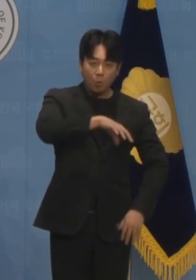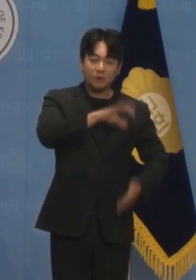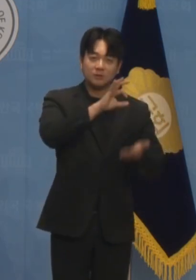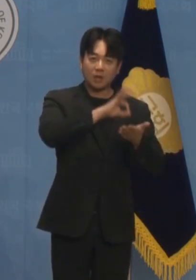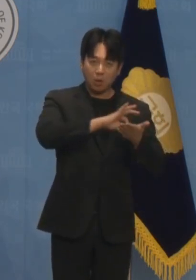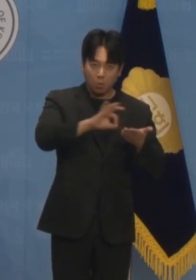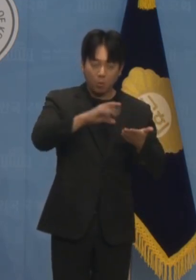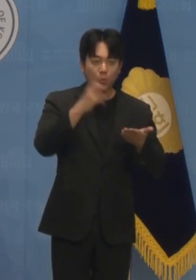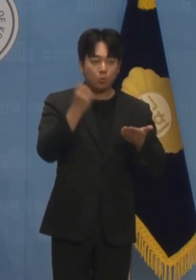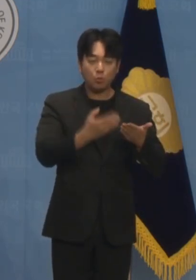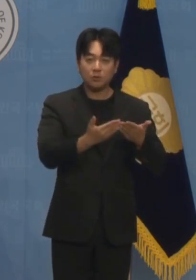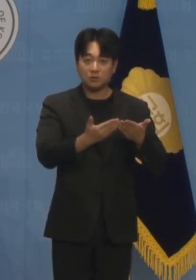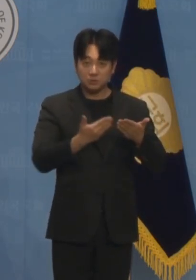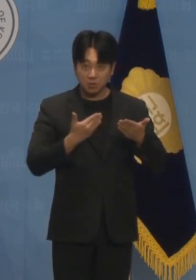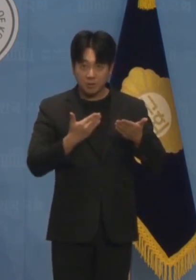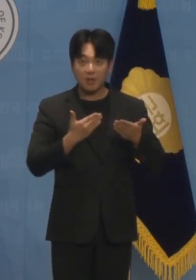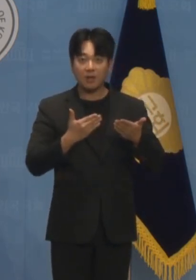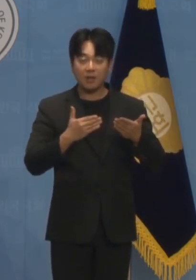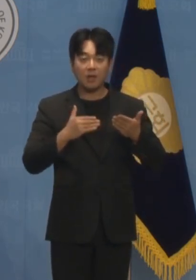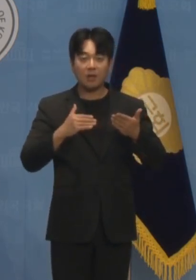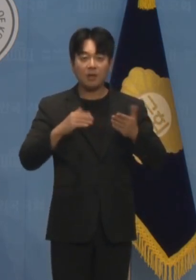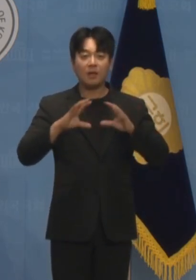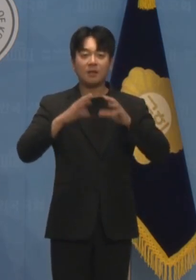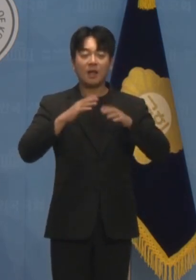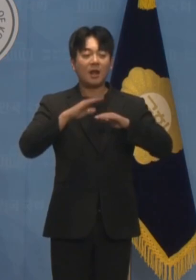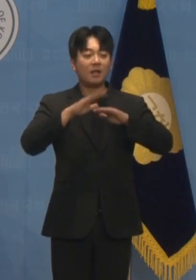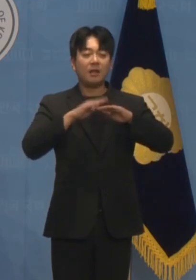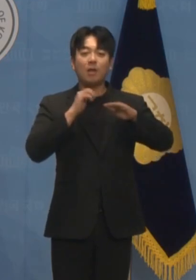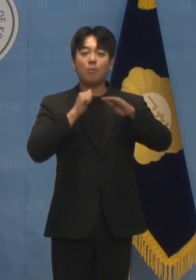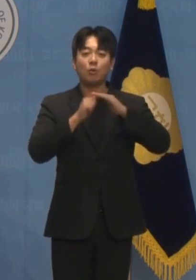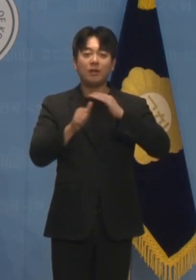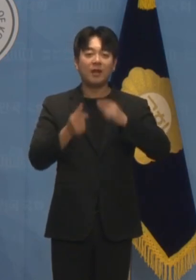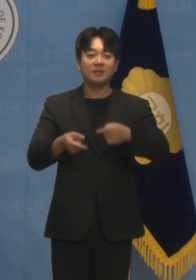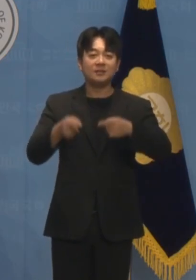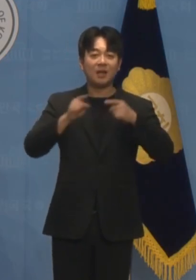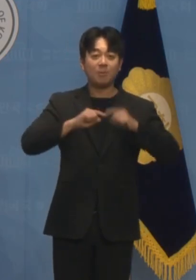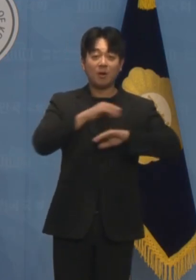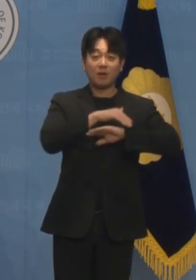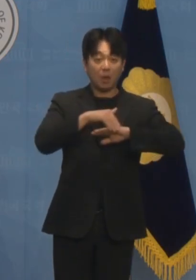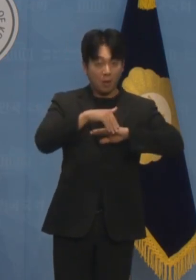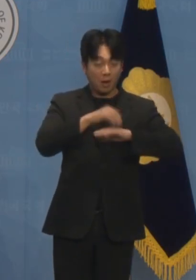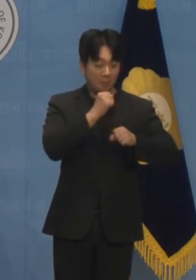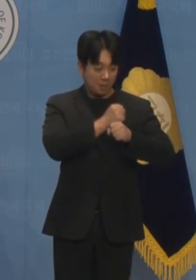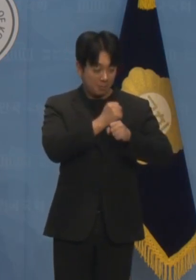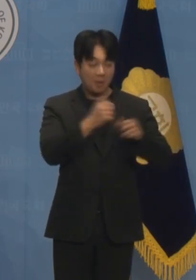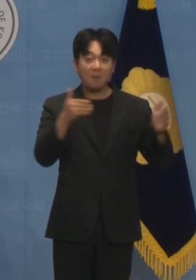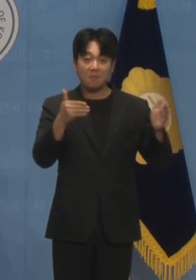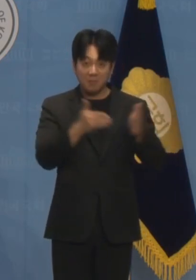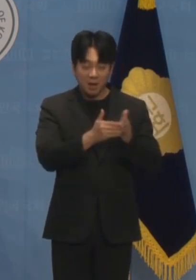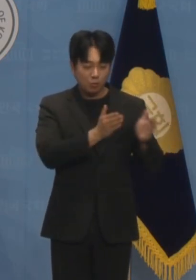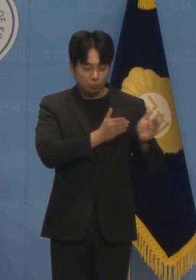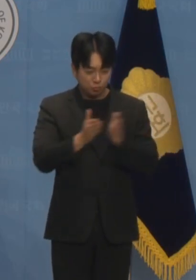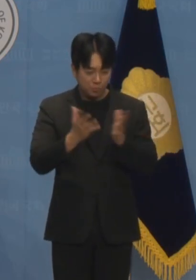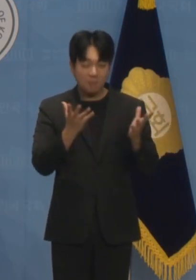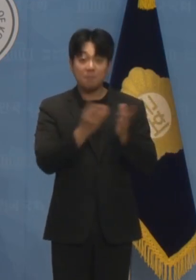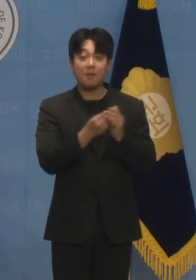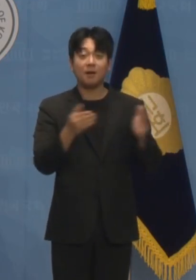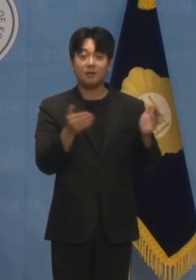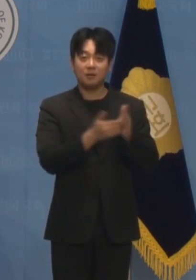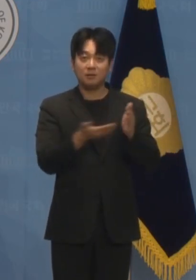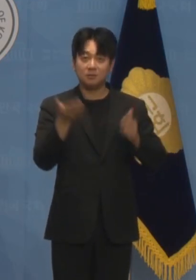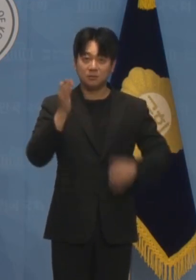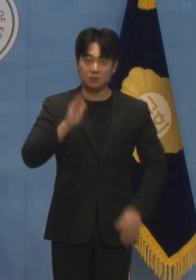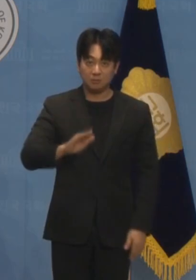미리 귀국한 메달리스트들의 참석 요청을 하고 행사장 준비까지 마쳤습니다마는 이경